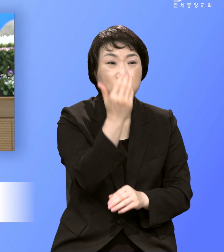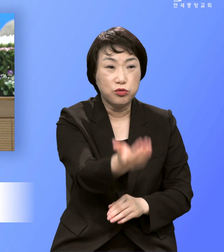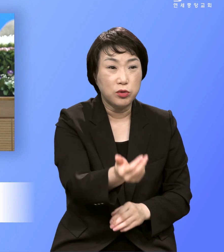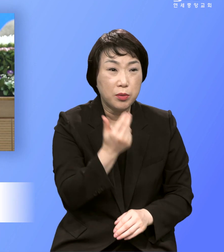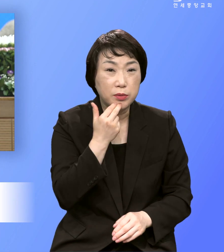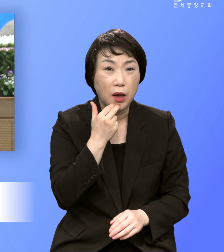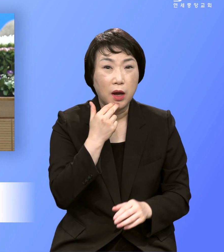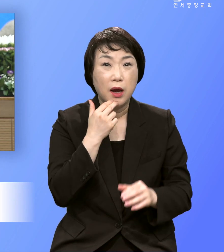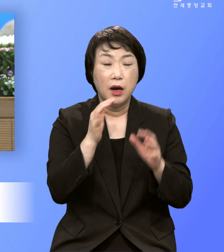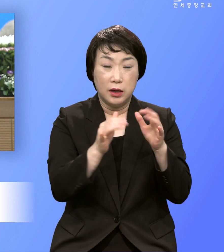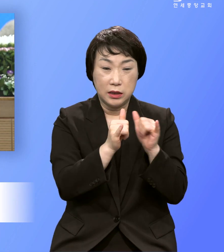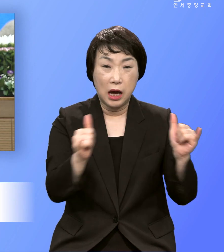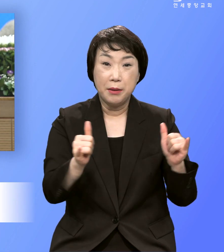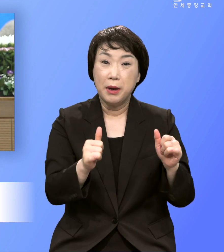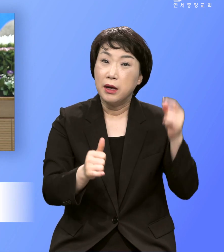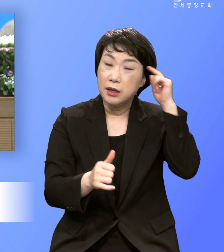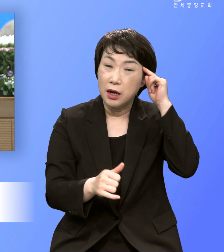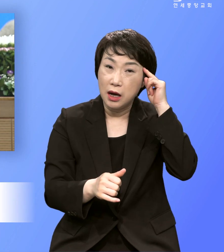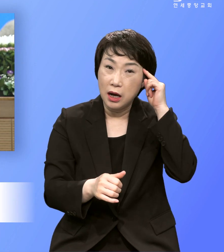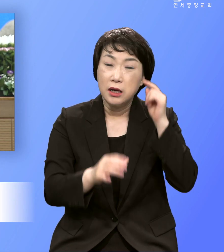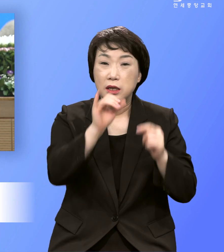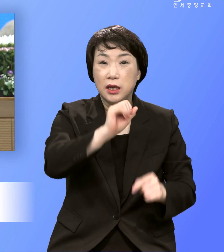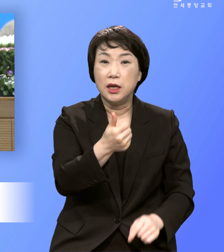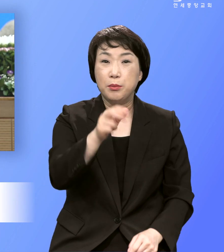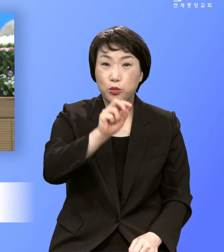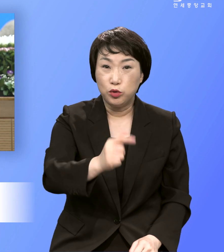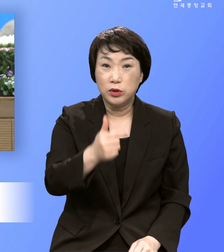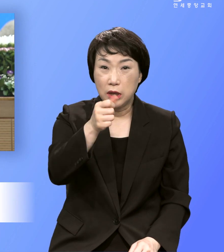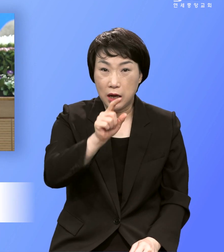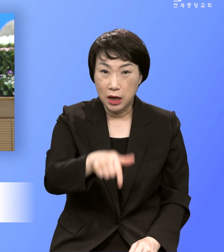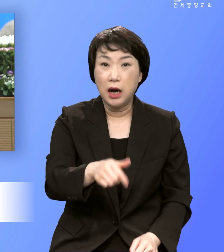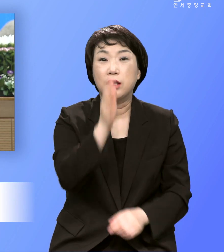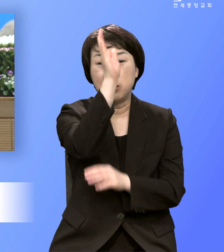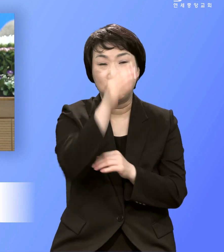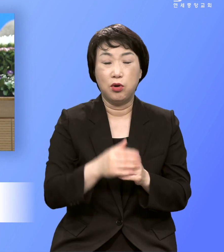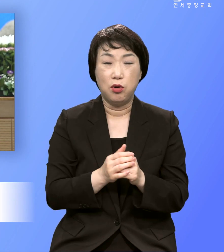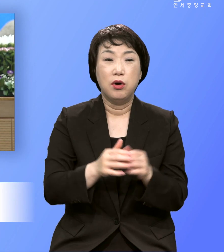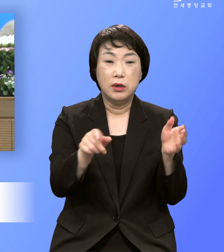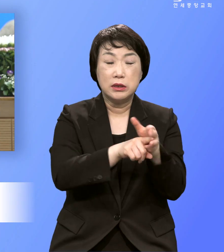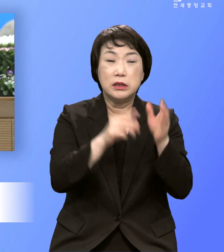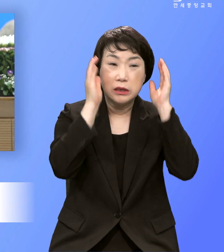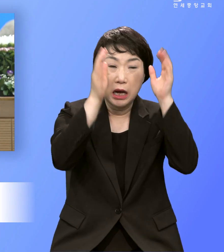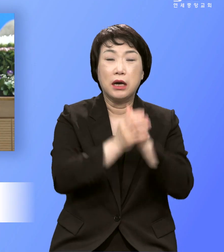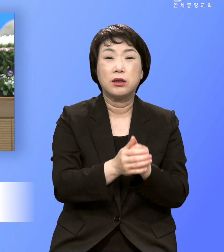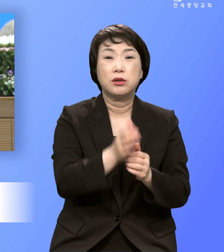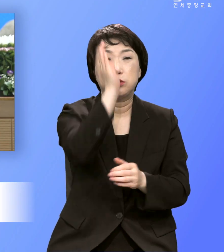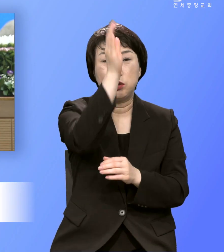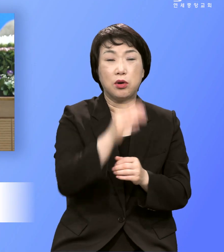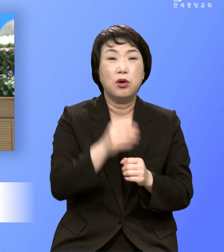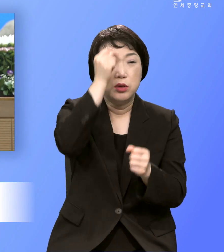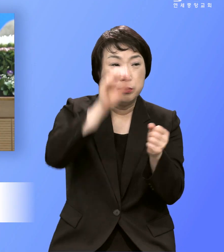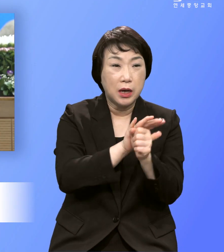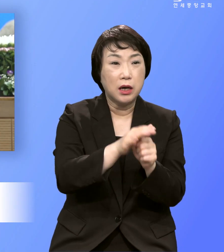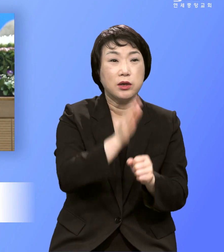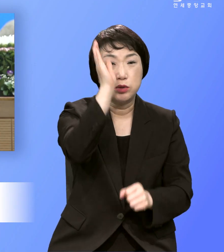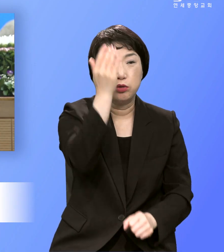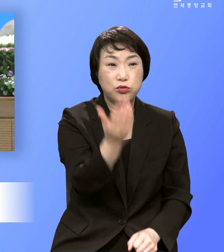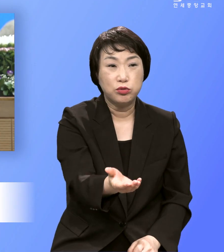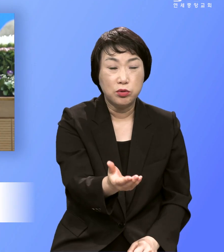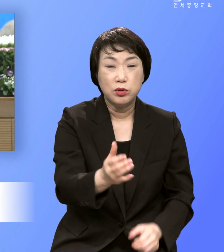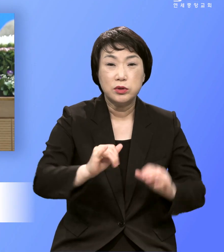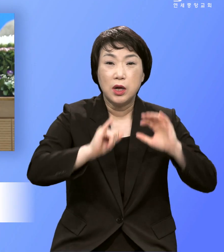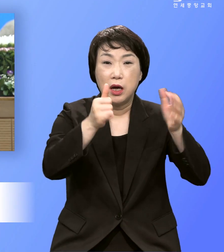설교, 신학적인 설교, 윤리학적인 설교, 박애주의적 사상적 설교,